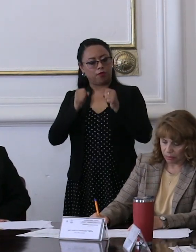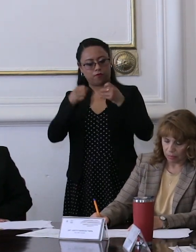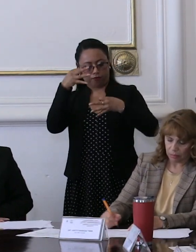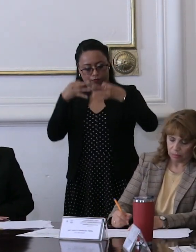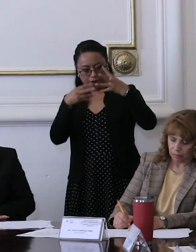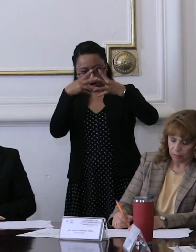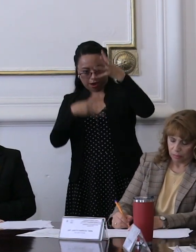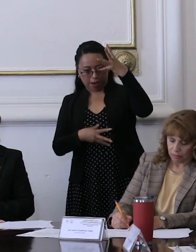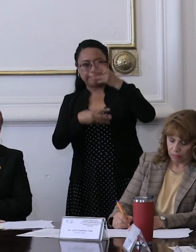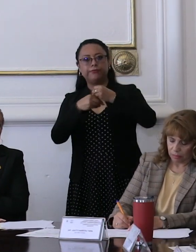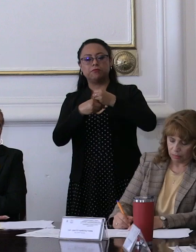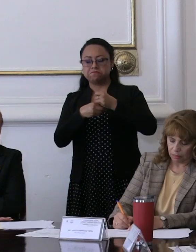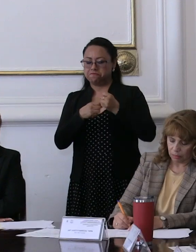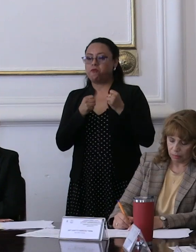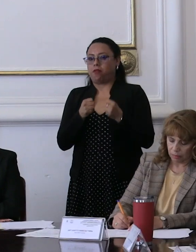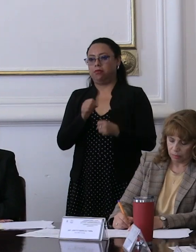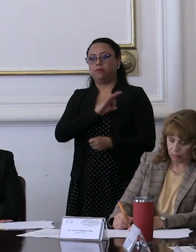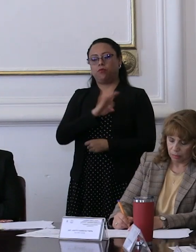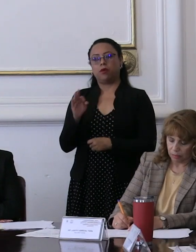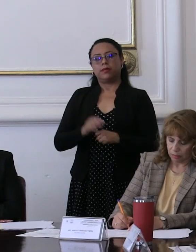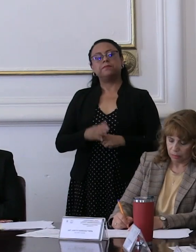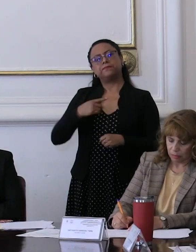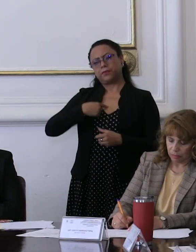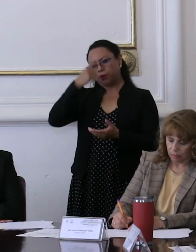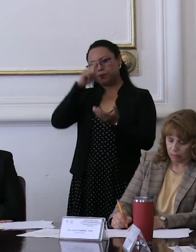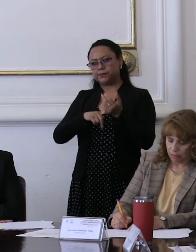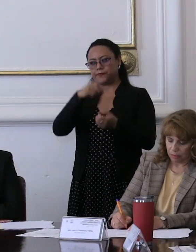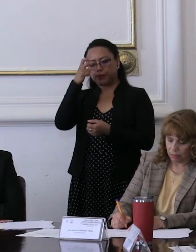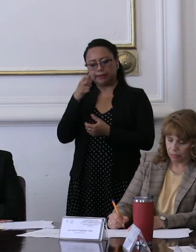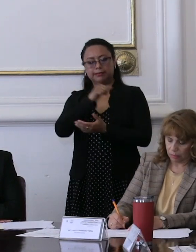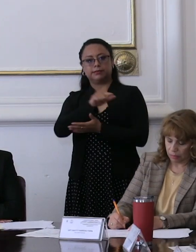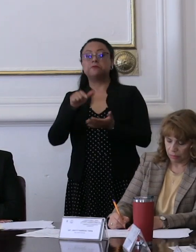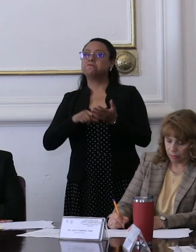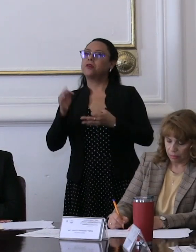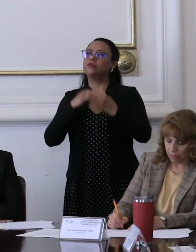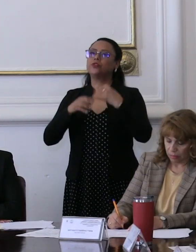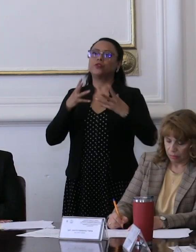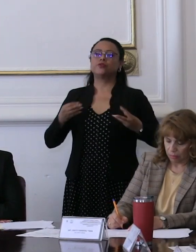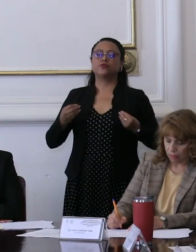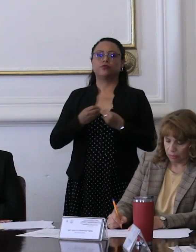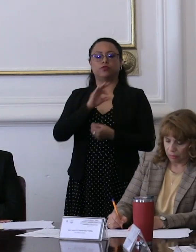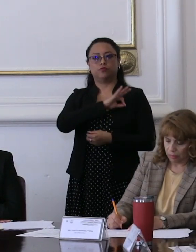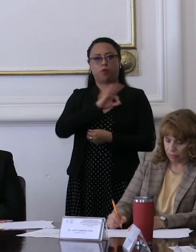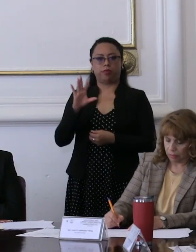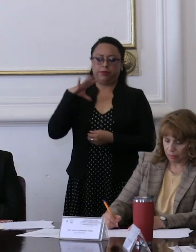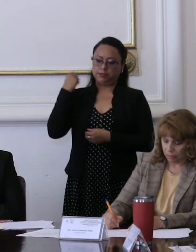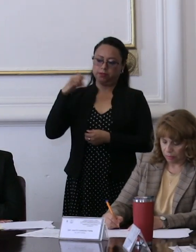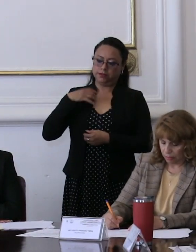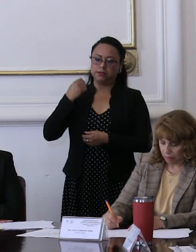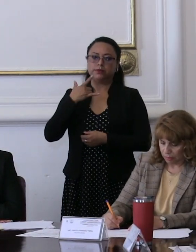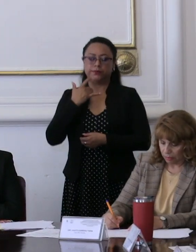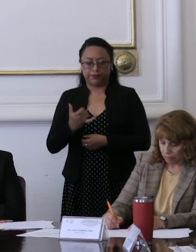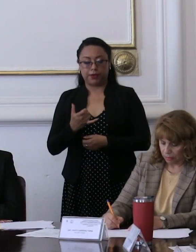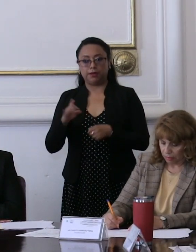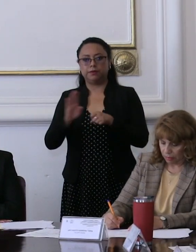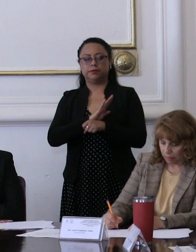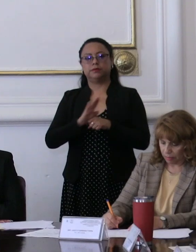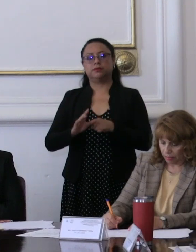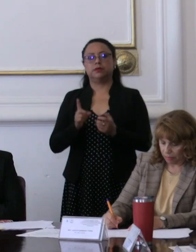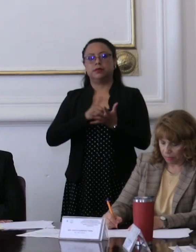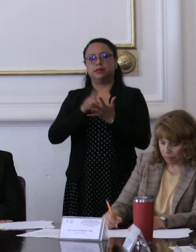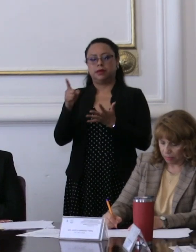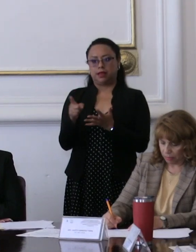la materia. Estoy segura de que desde este espacio habremos de sumar esfuerzos en beneficio y salvaguardar de los